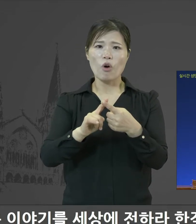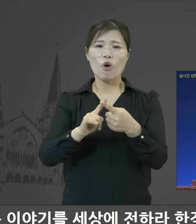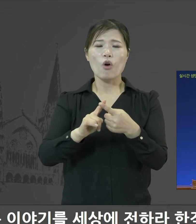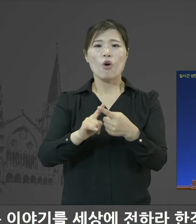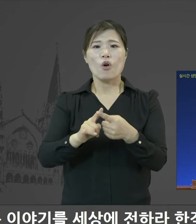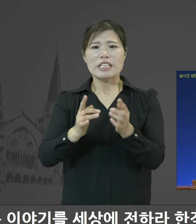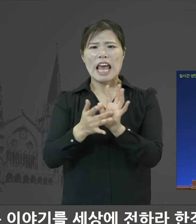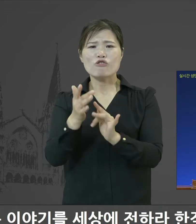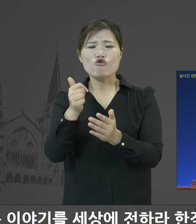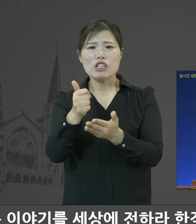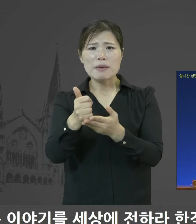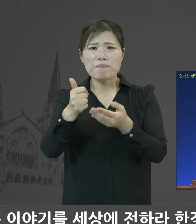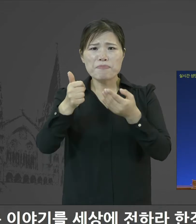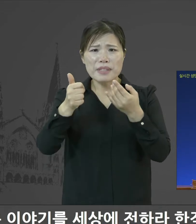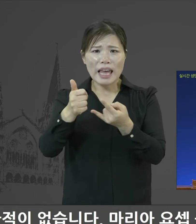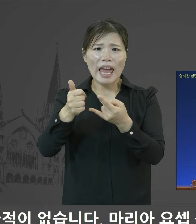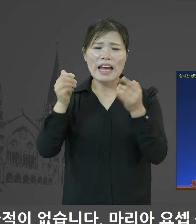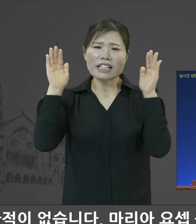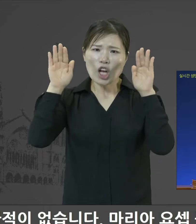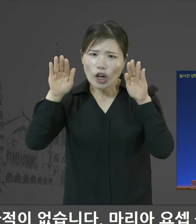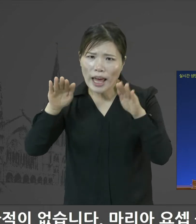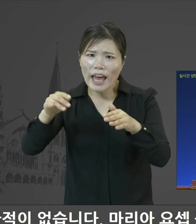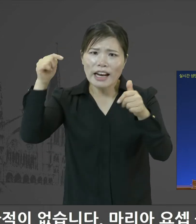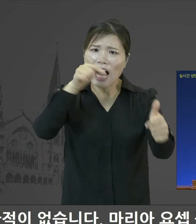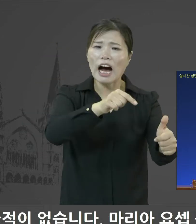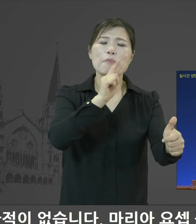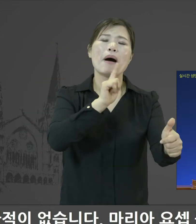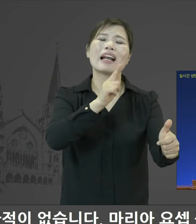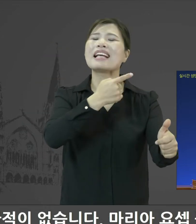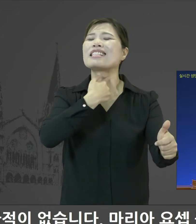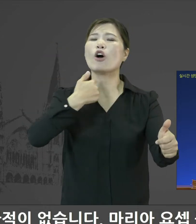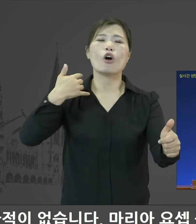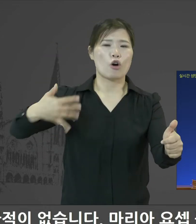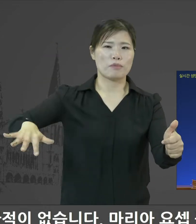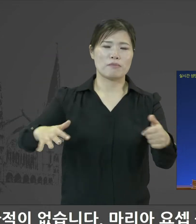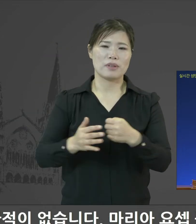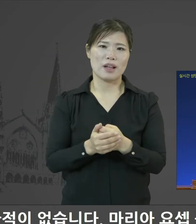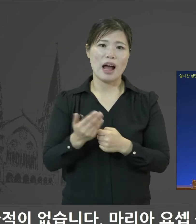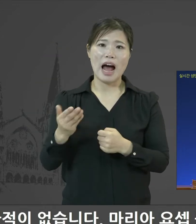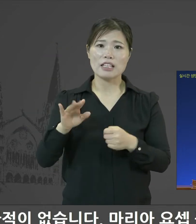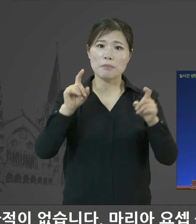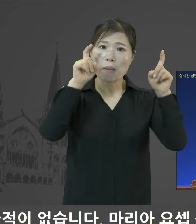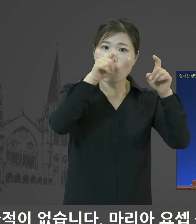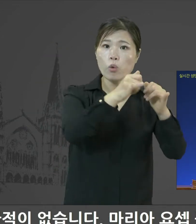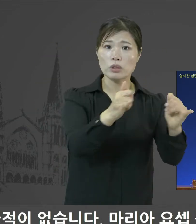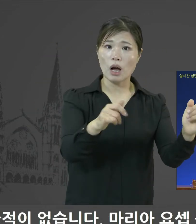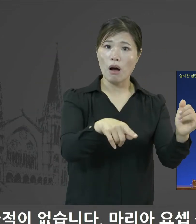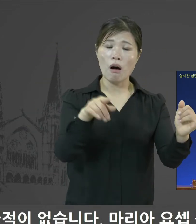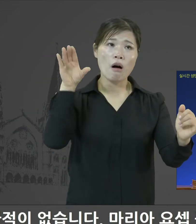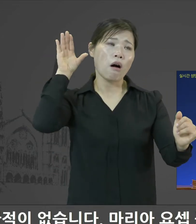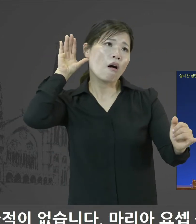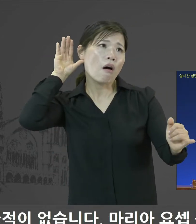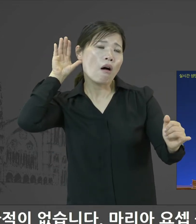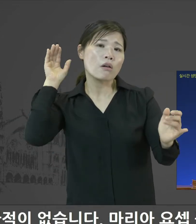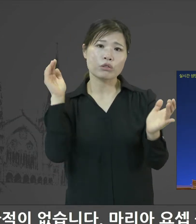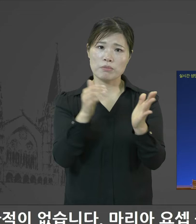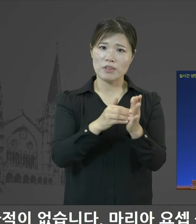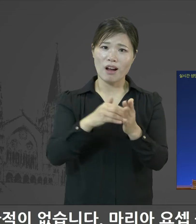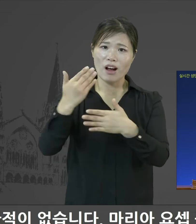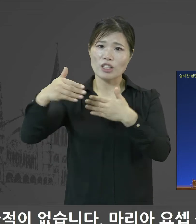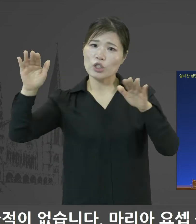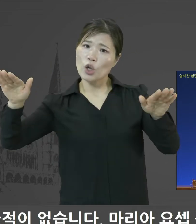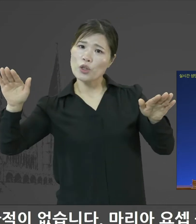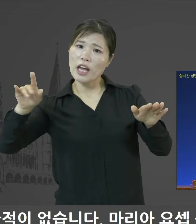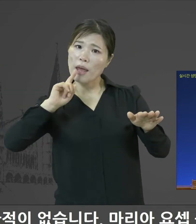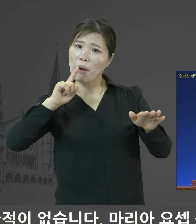없습니다. 그런데 목자들의 마음속에 관심이 생긴 겁니다. 들었죠. 천사의 얘기를